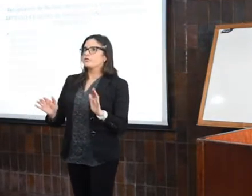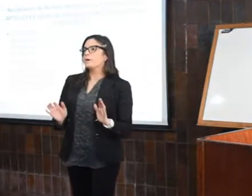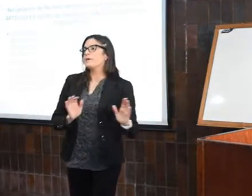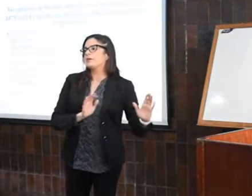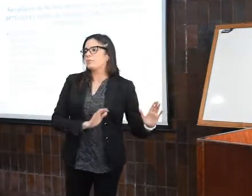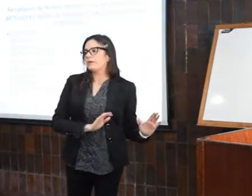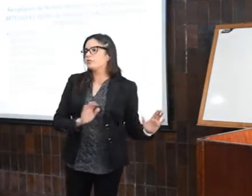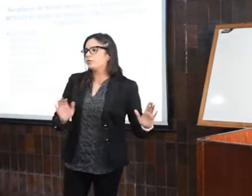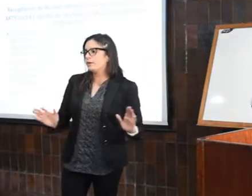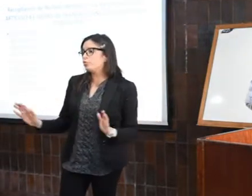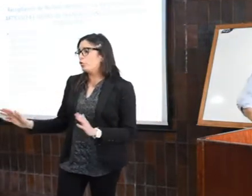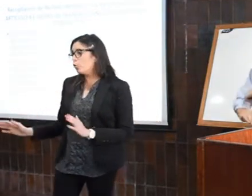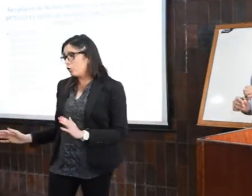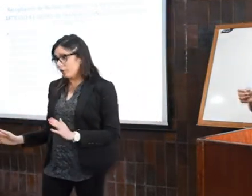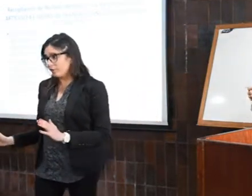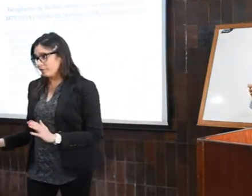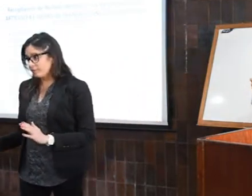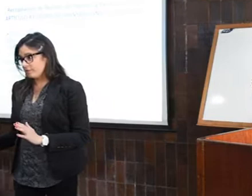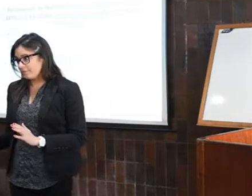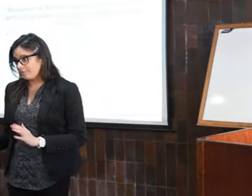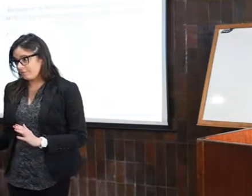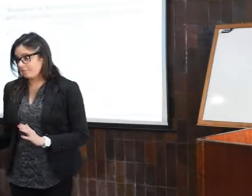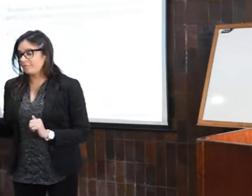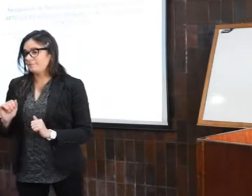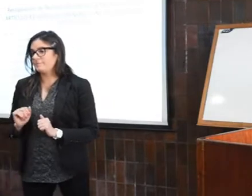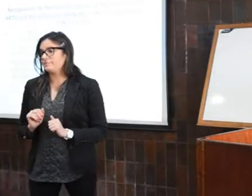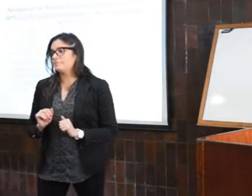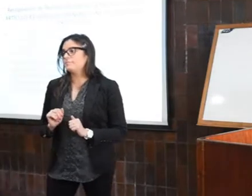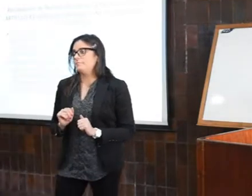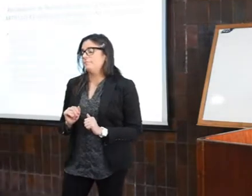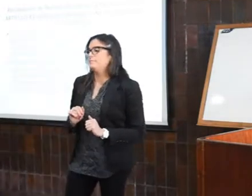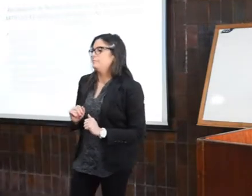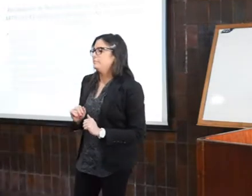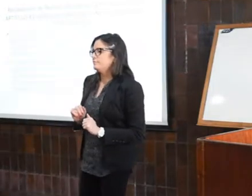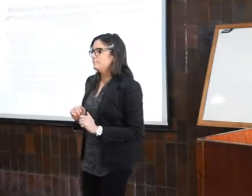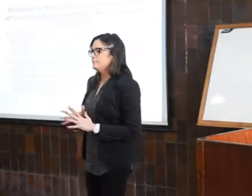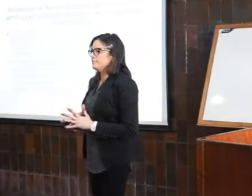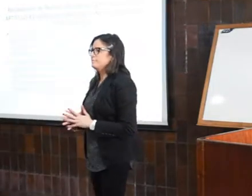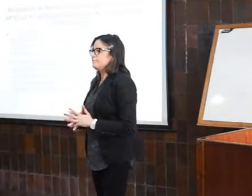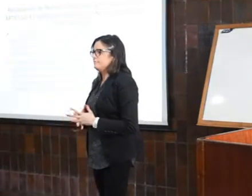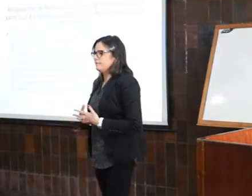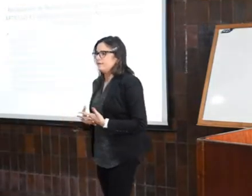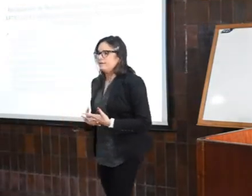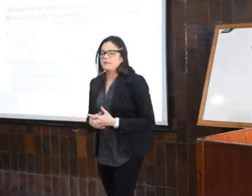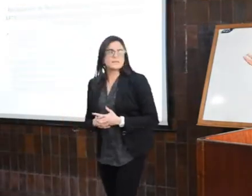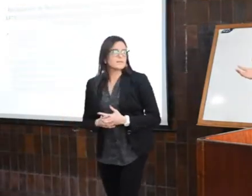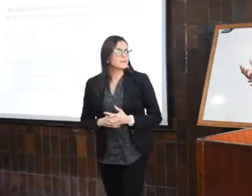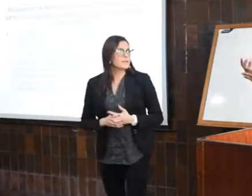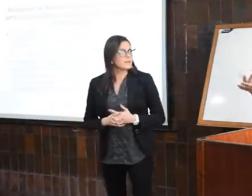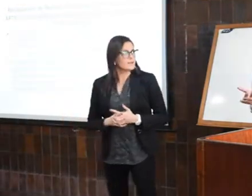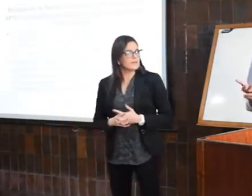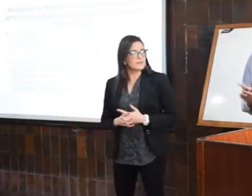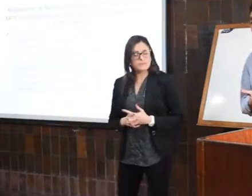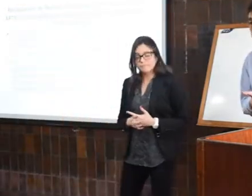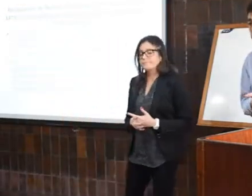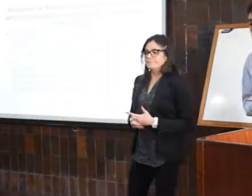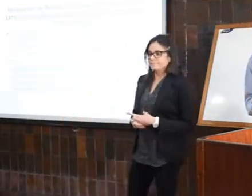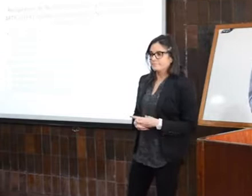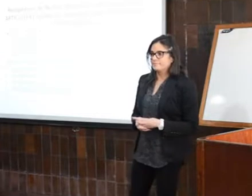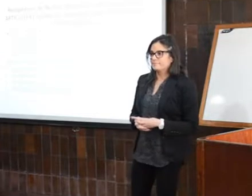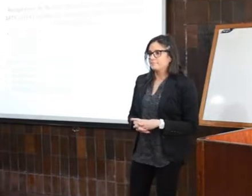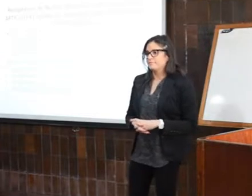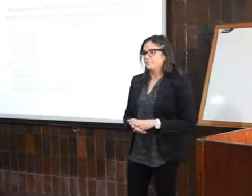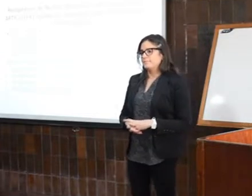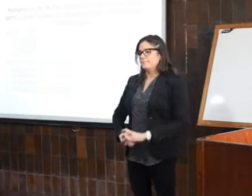condiciones para tomar el otomano agulló que hablamos de esa parte del riesgo de que la persona